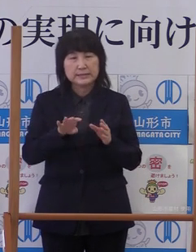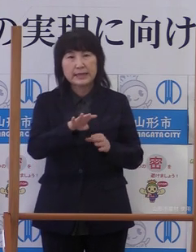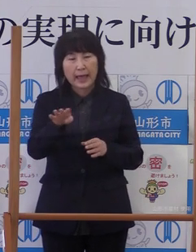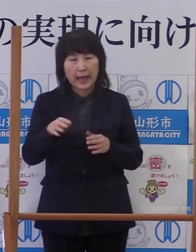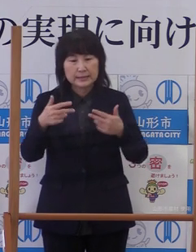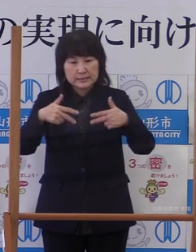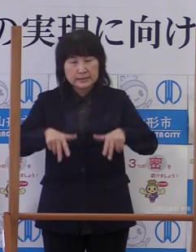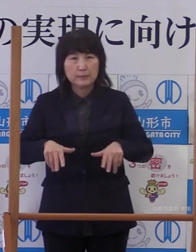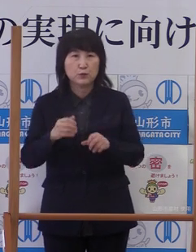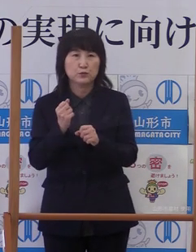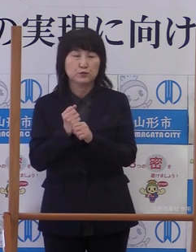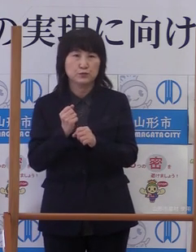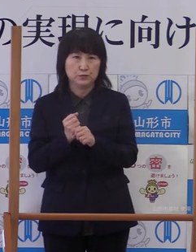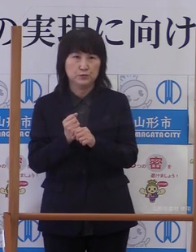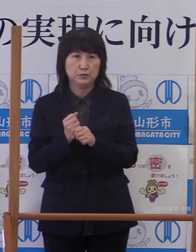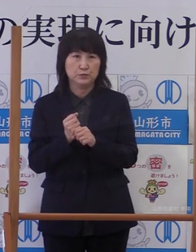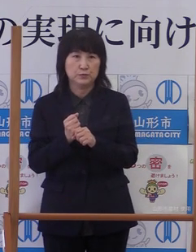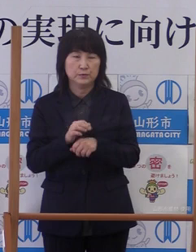します。